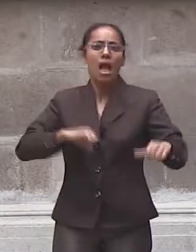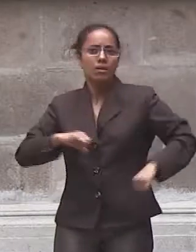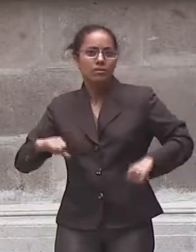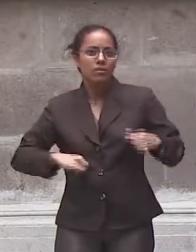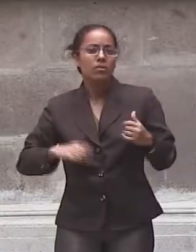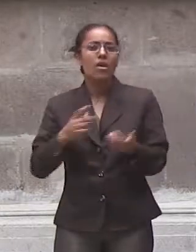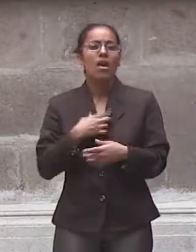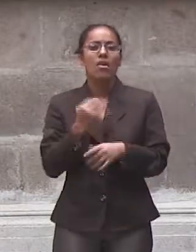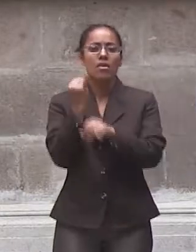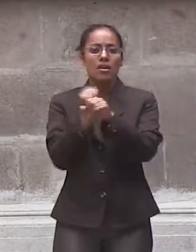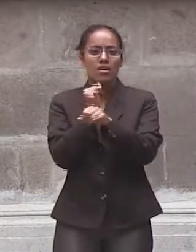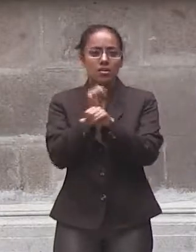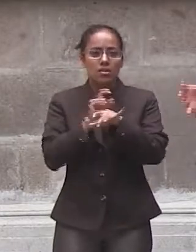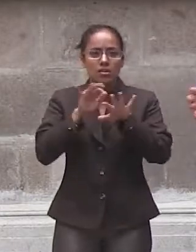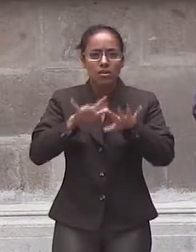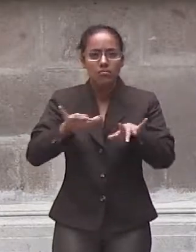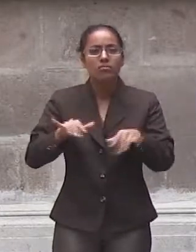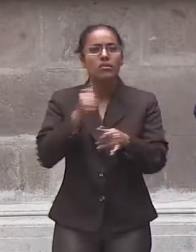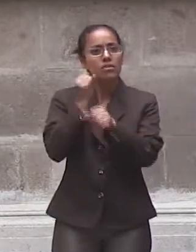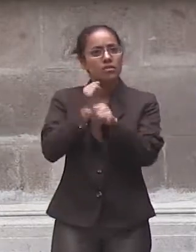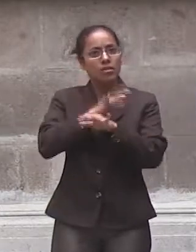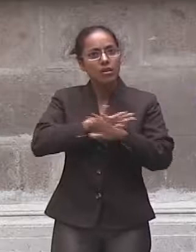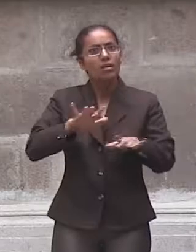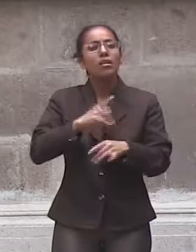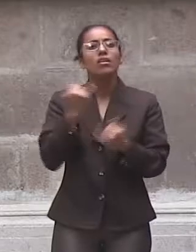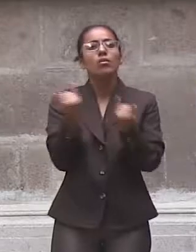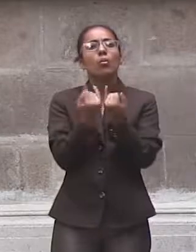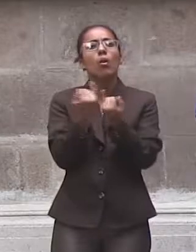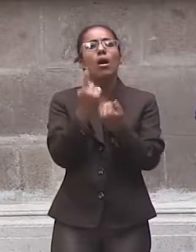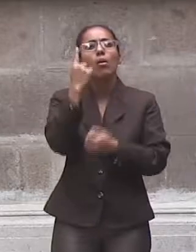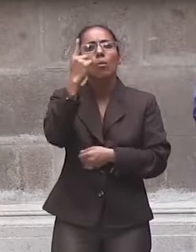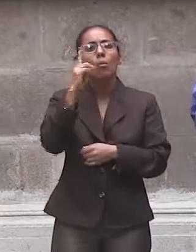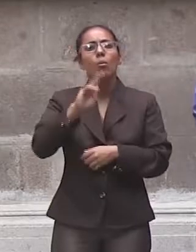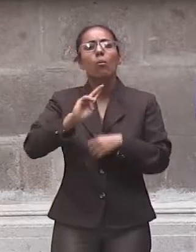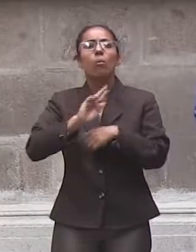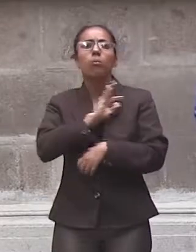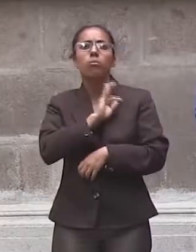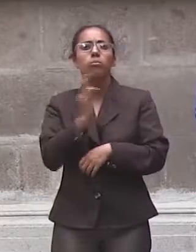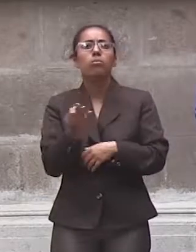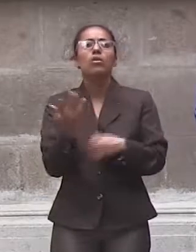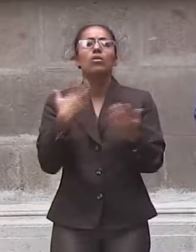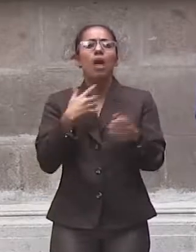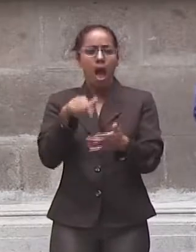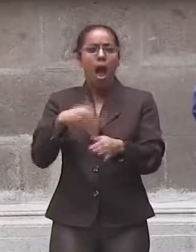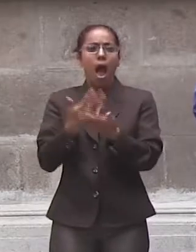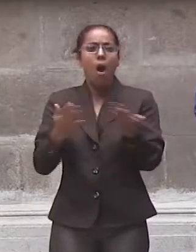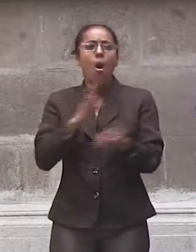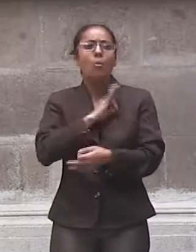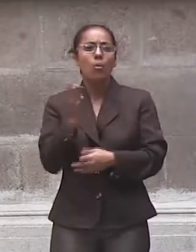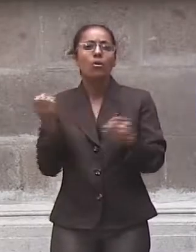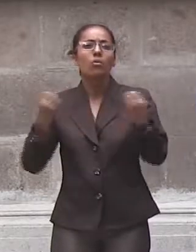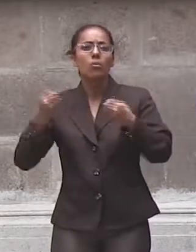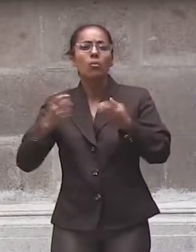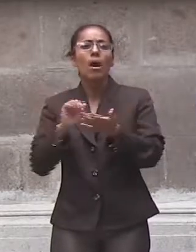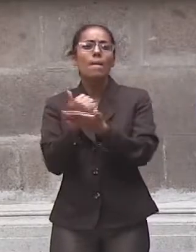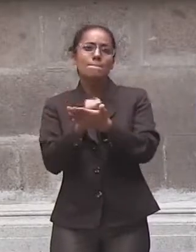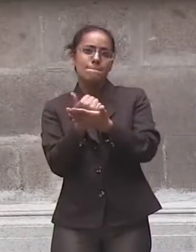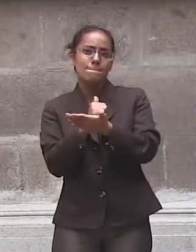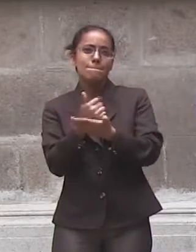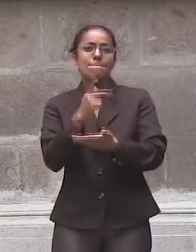de navegación multimedia y hoy se ha convertido en una pieza que se puede utilizar con playstation que se puede utilizar